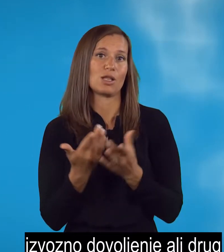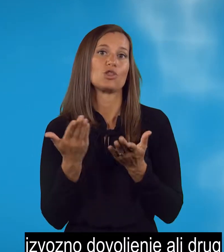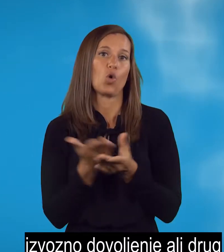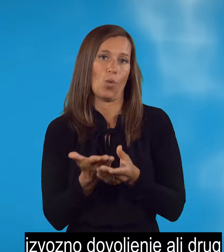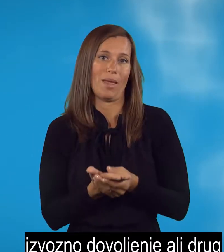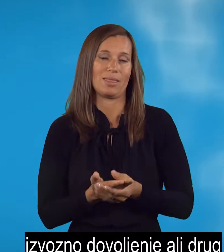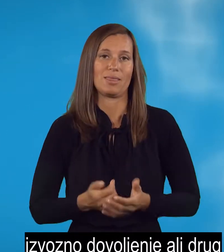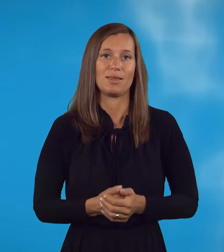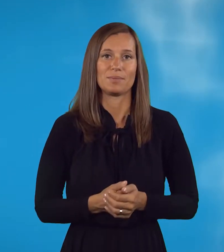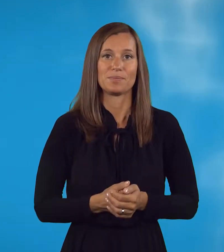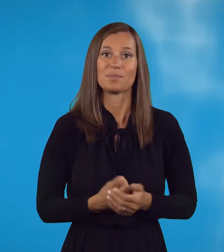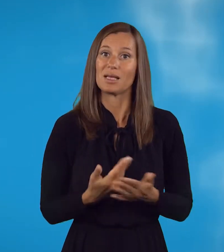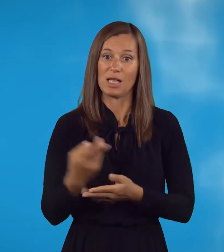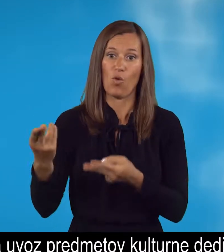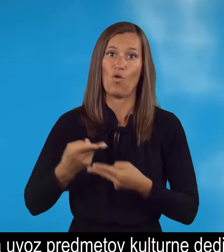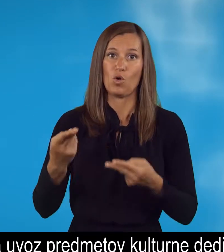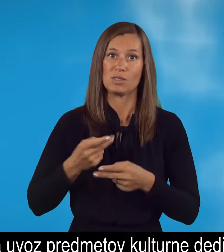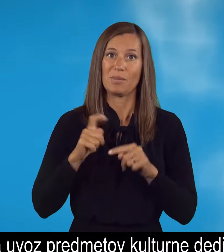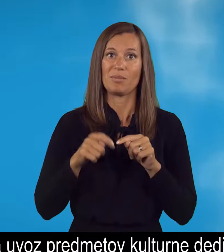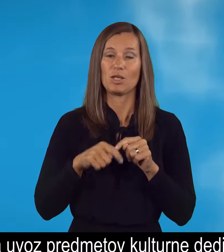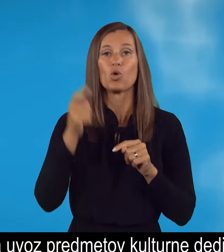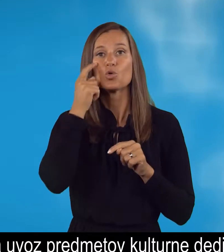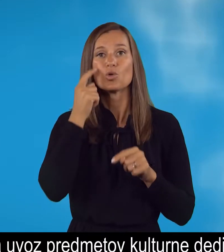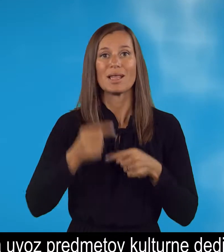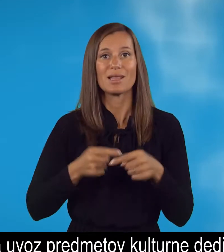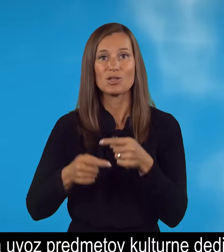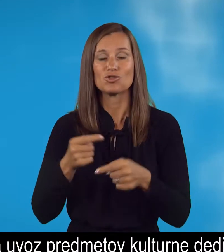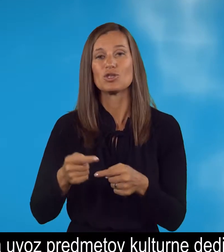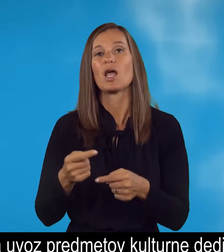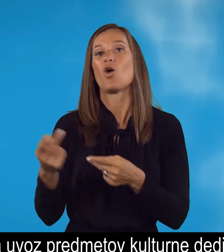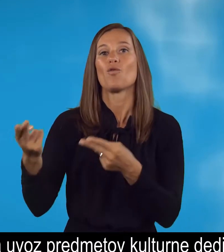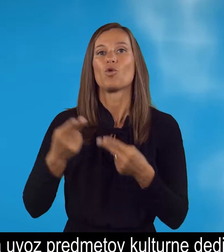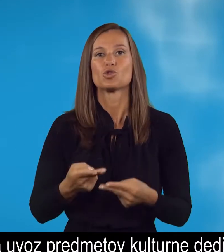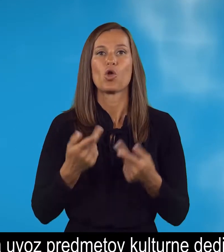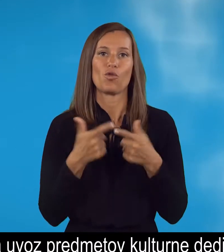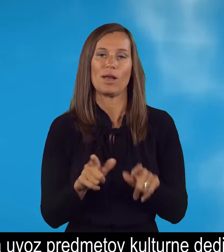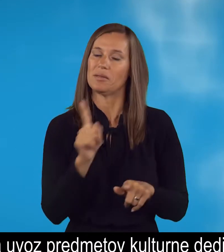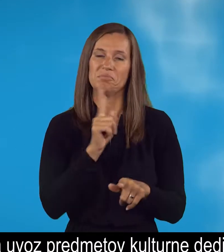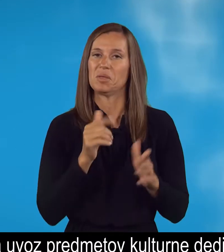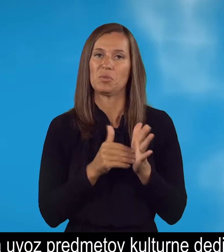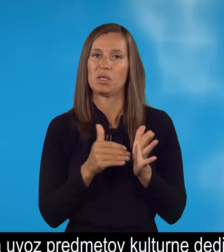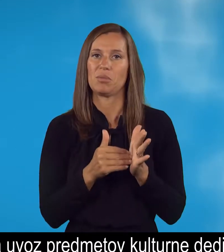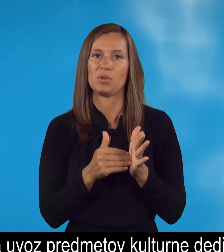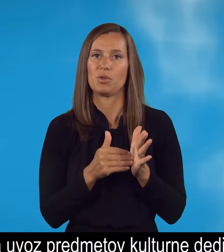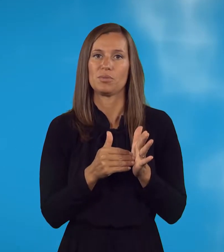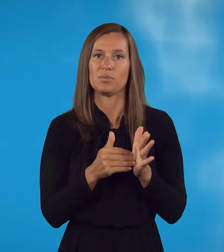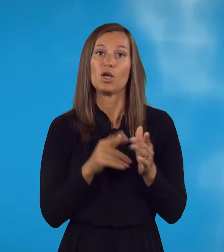dokument. Za uvoz predmetov kulturne dediščine uvozno dovoljenje ni potrebno. Če